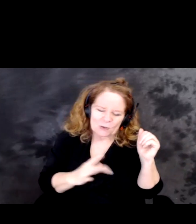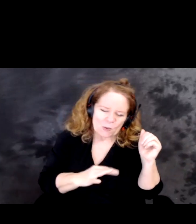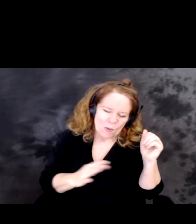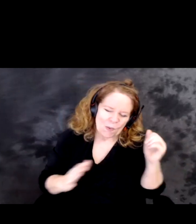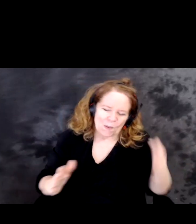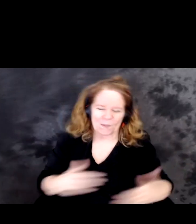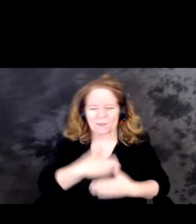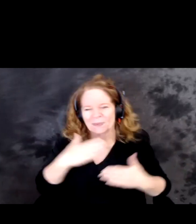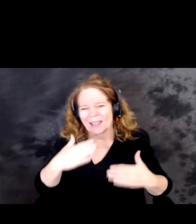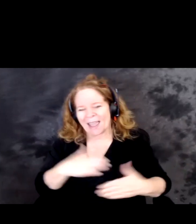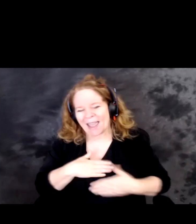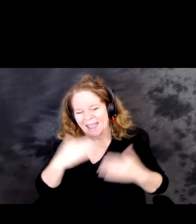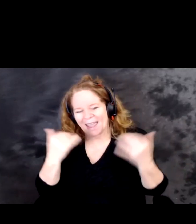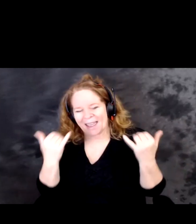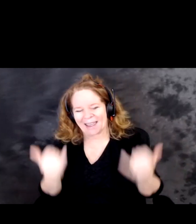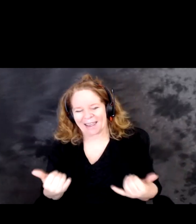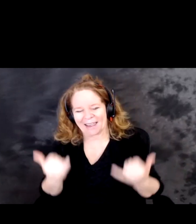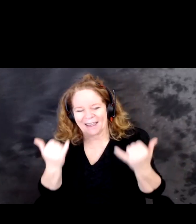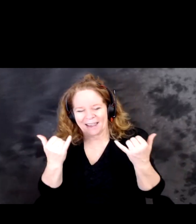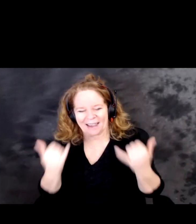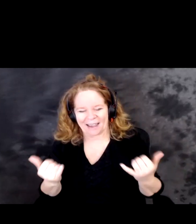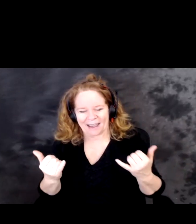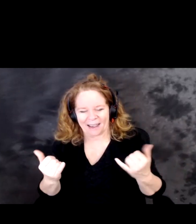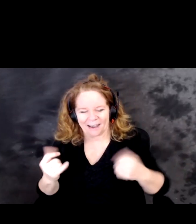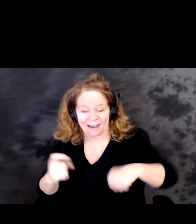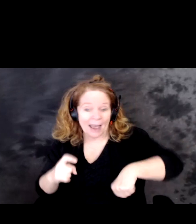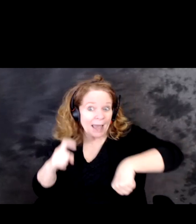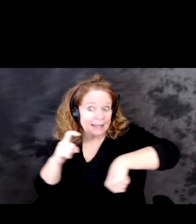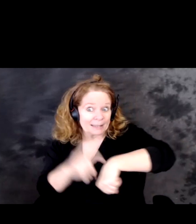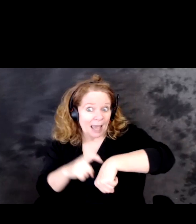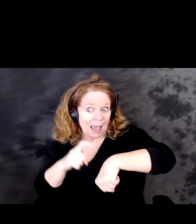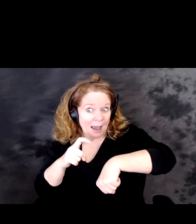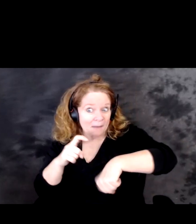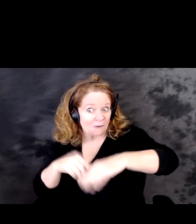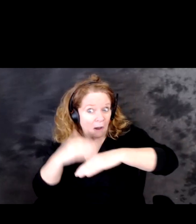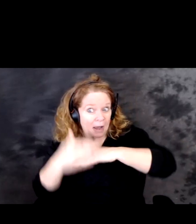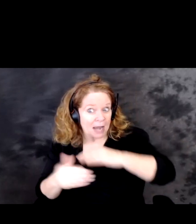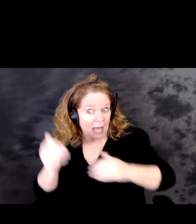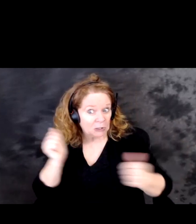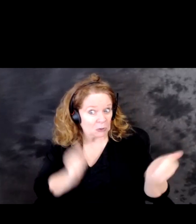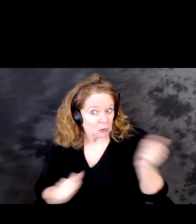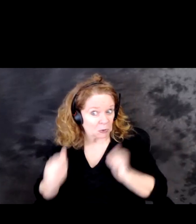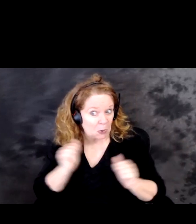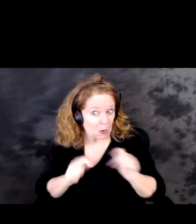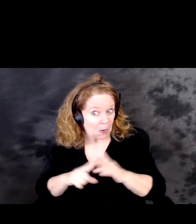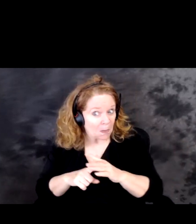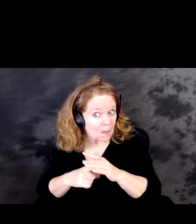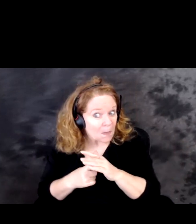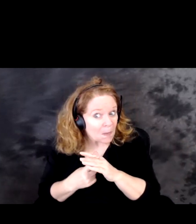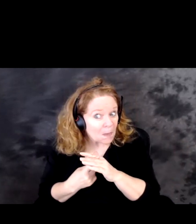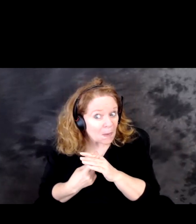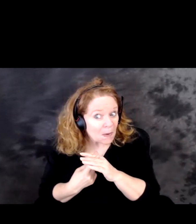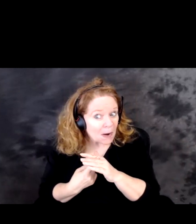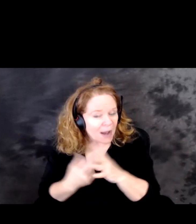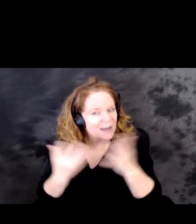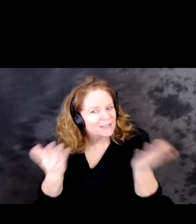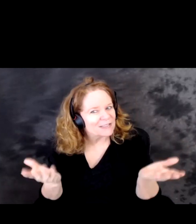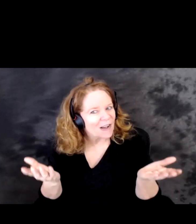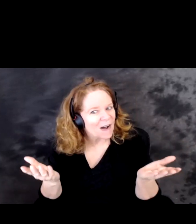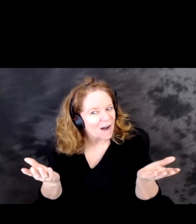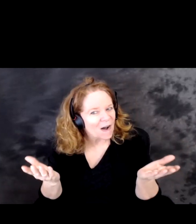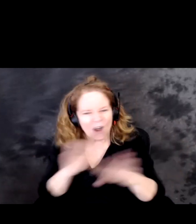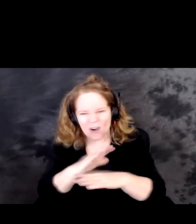siento tan contento hoy. Es tiempo de que el